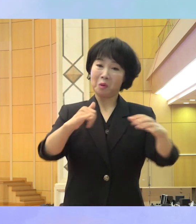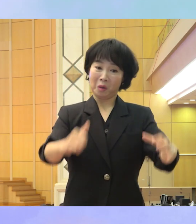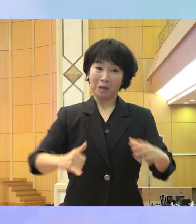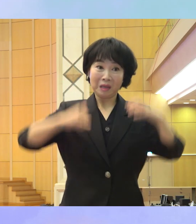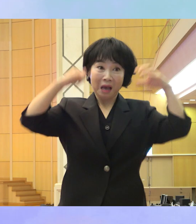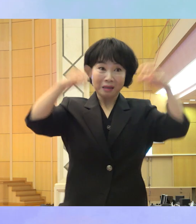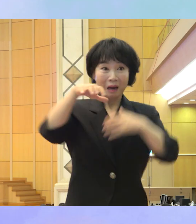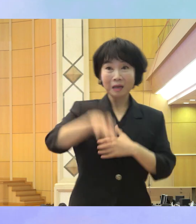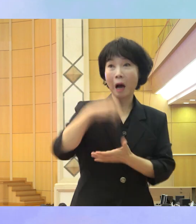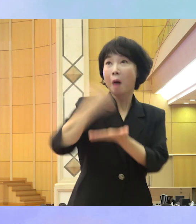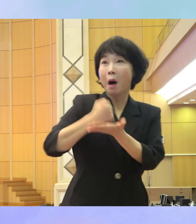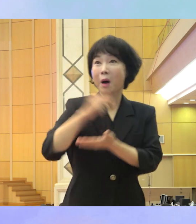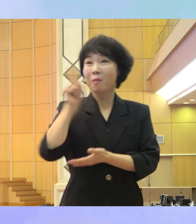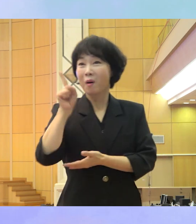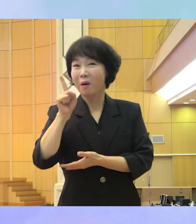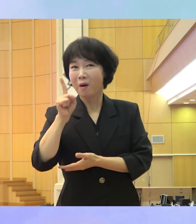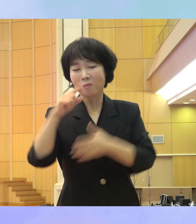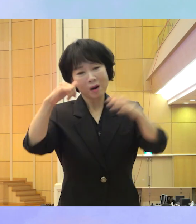세상에서는